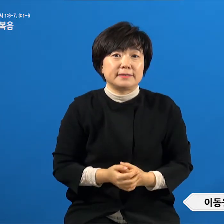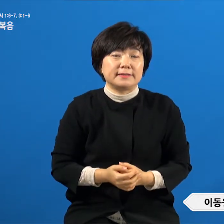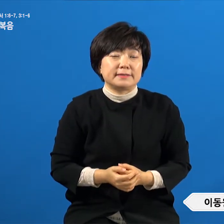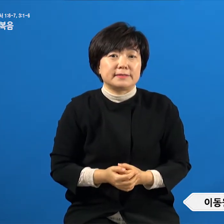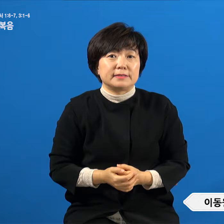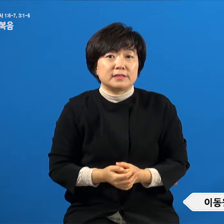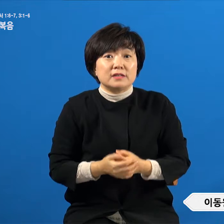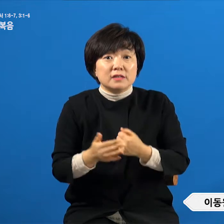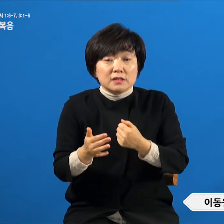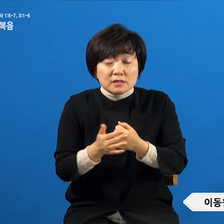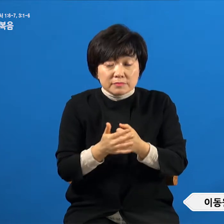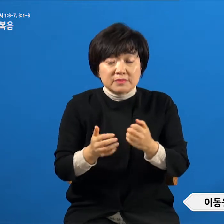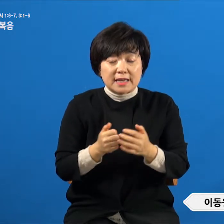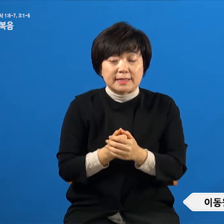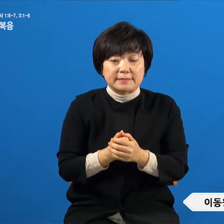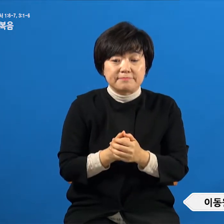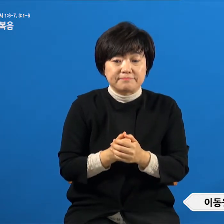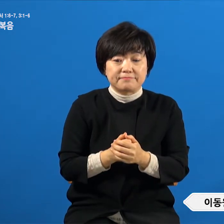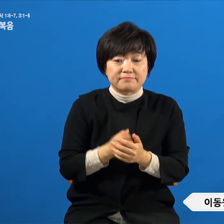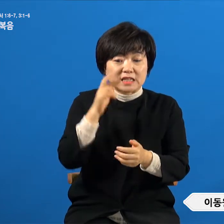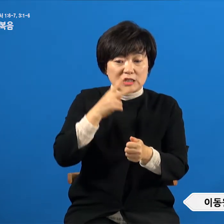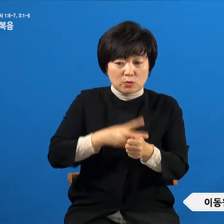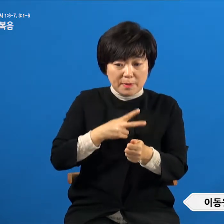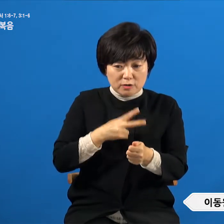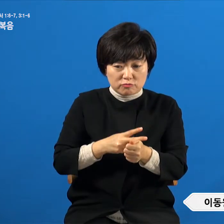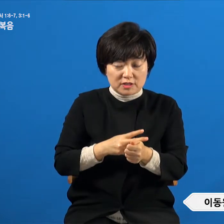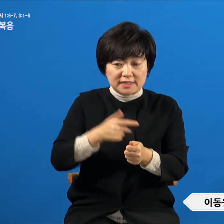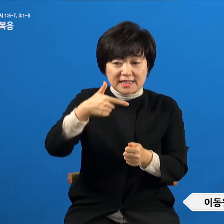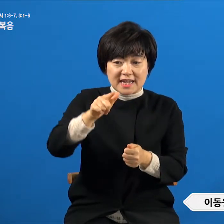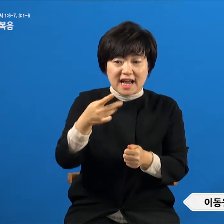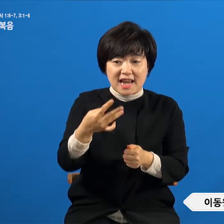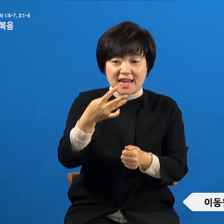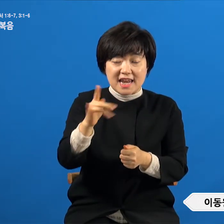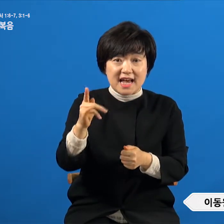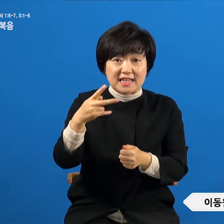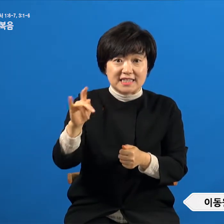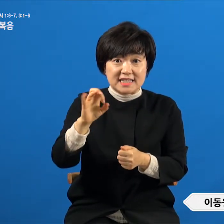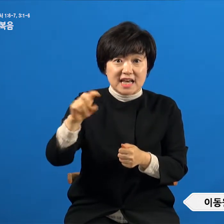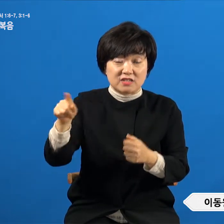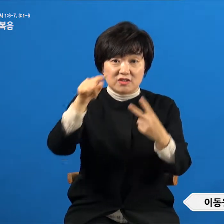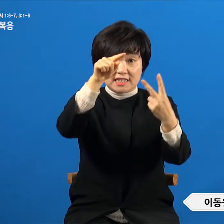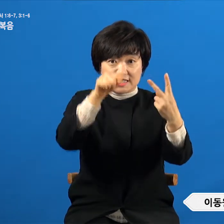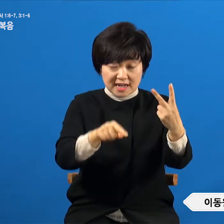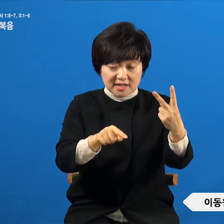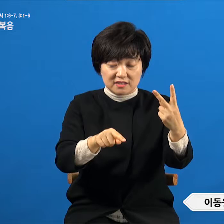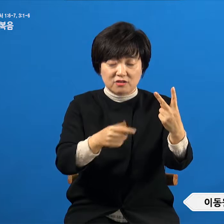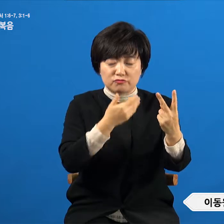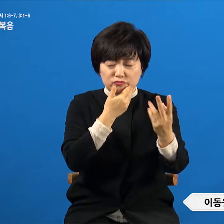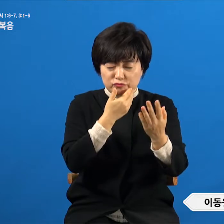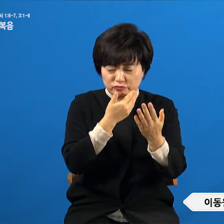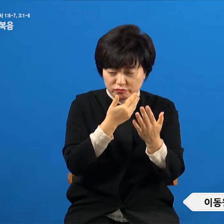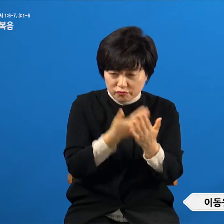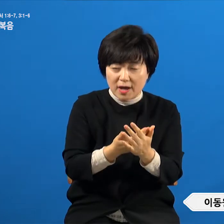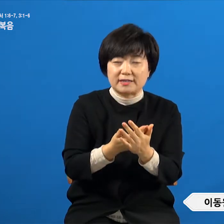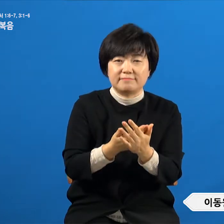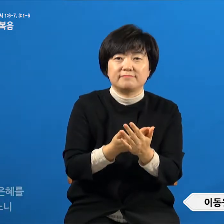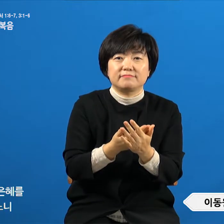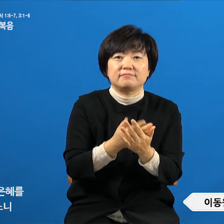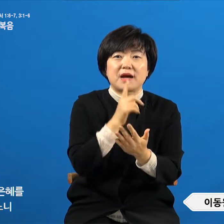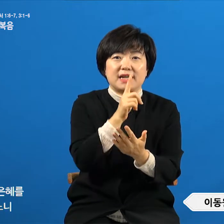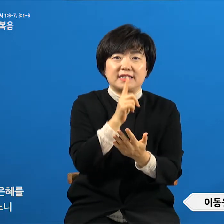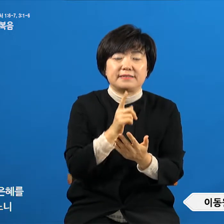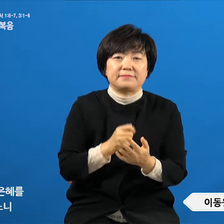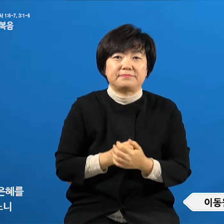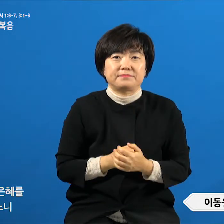자, 그래서 바울 사도는 갈라디아서 2장을 통해서 마지막 중요한 결론을 내립니다. 갈라디아서 2장